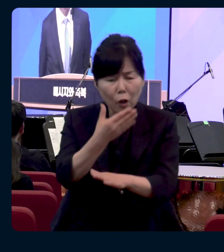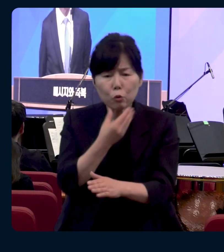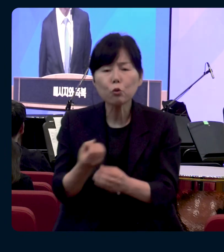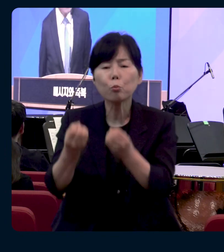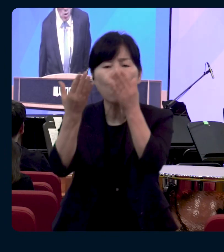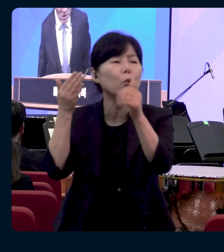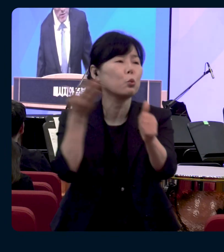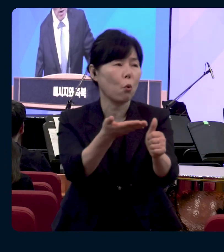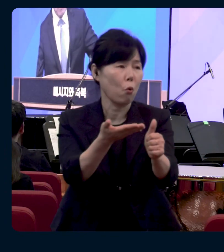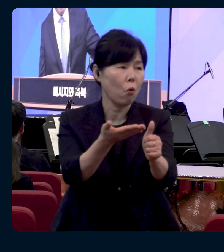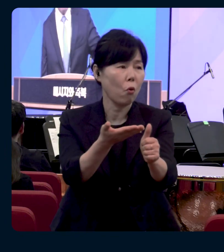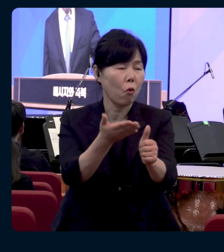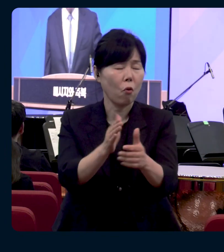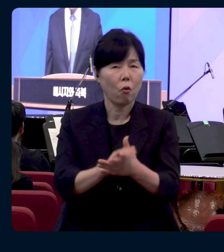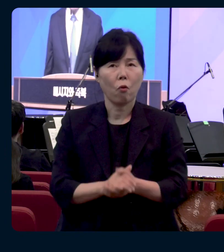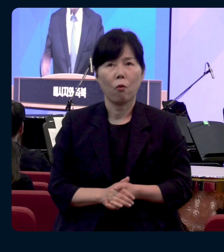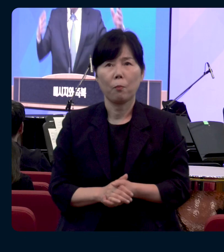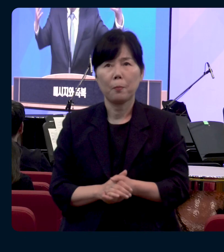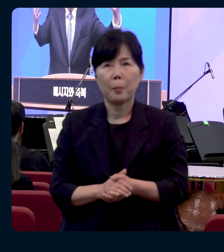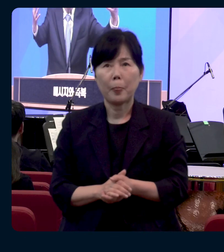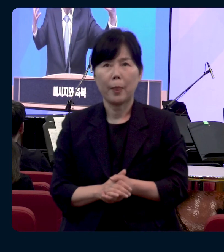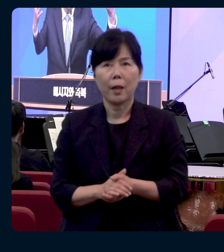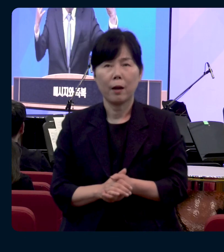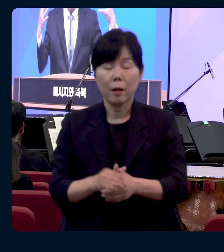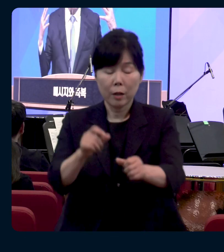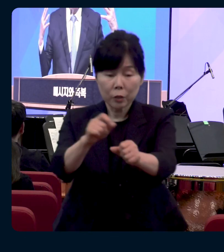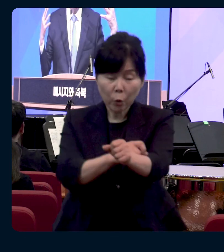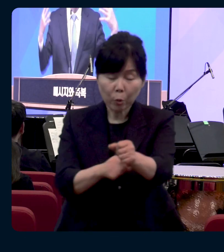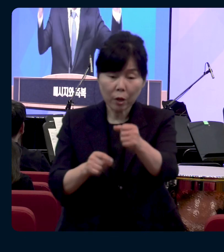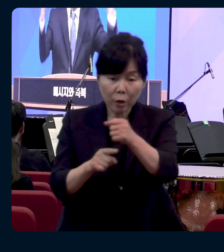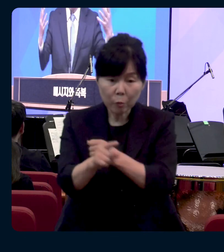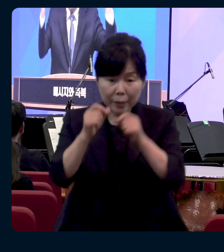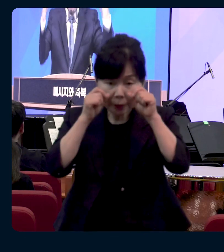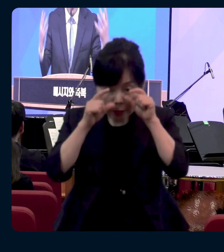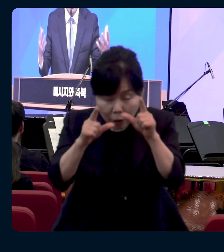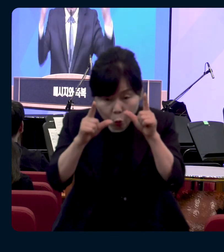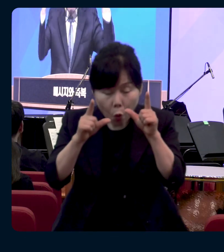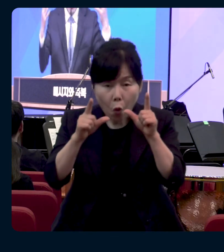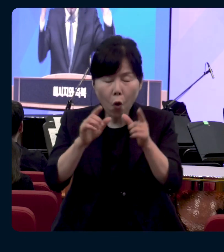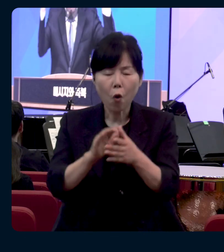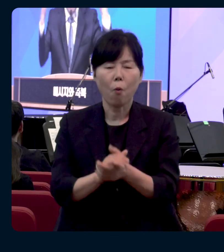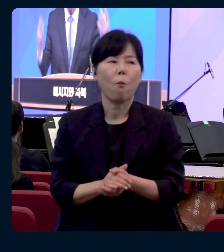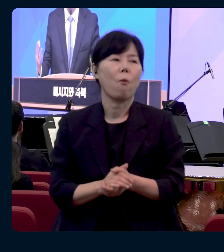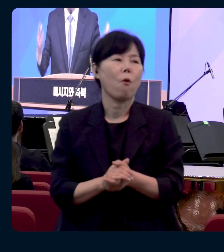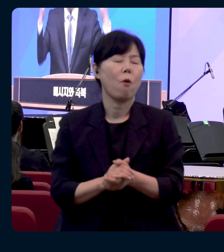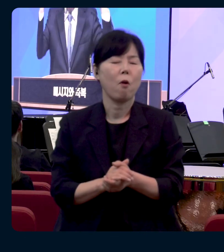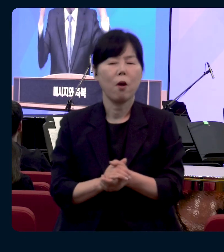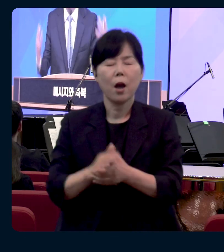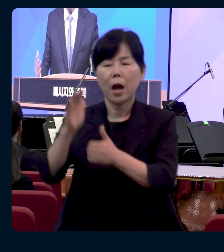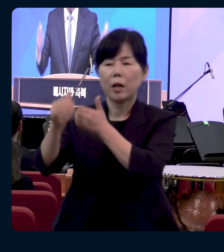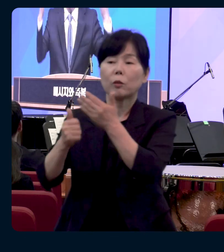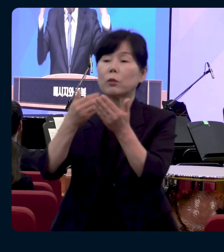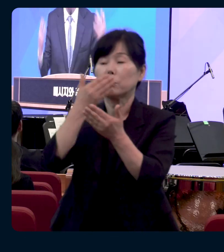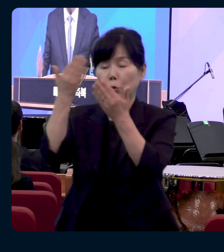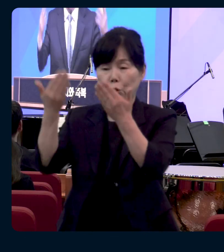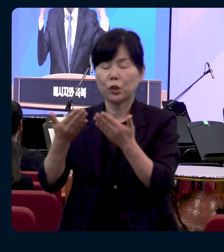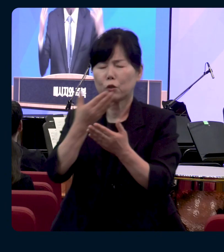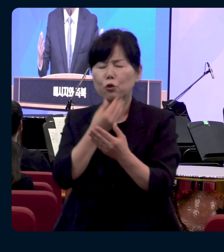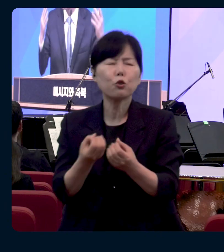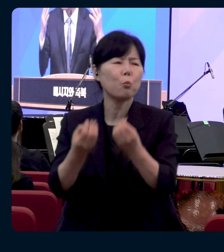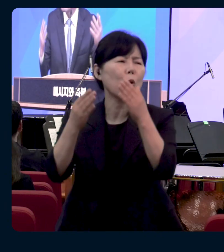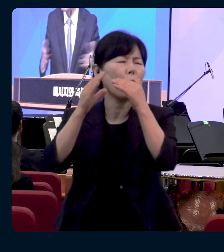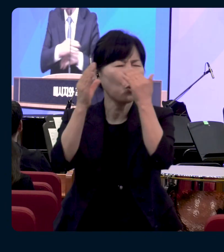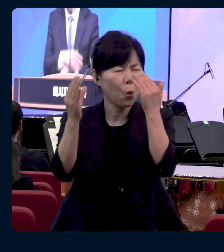거예요. 정확히 말하면 그 메시지를 통해서 이제 주시는 축복을 우리가 온전히 누릴 수